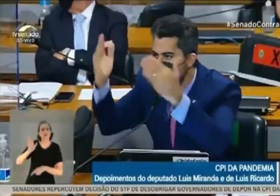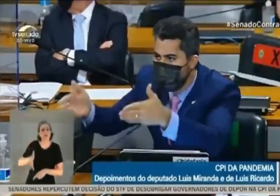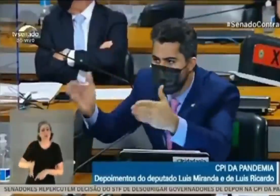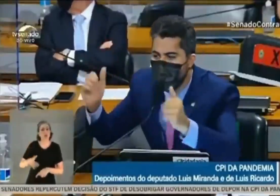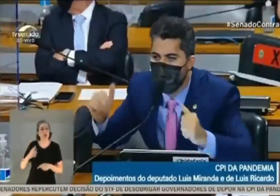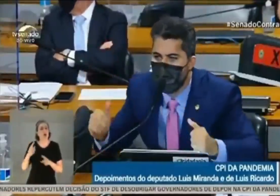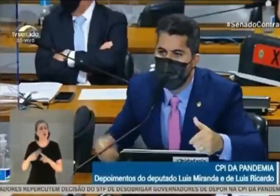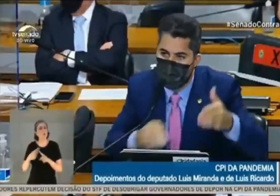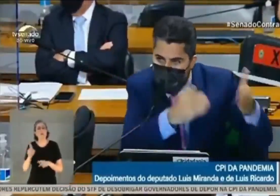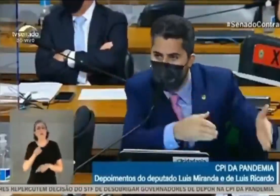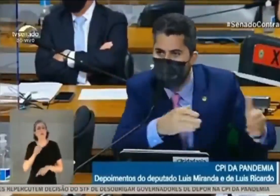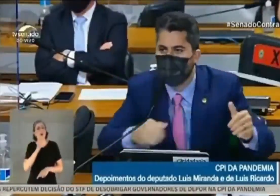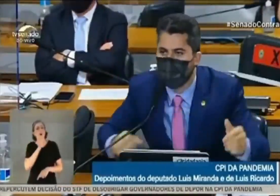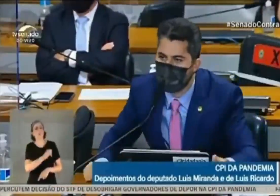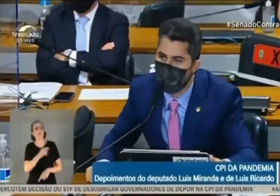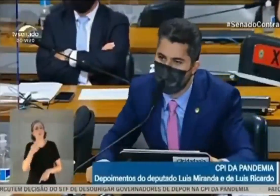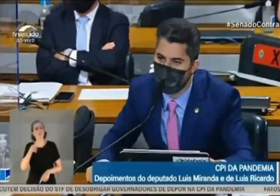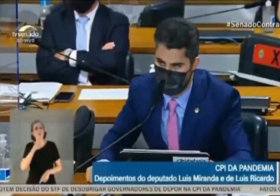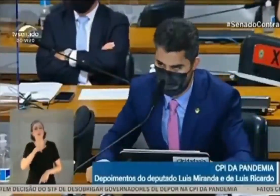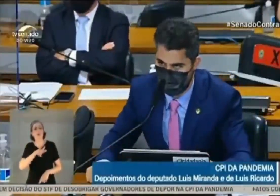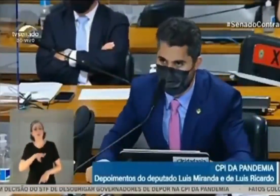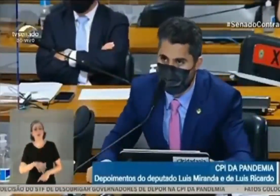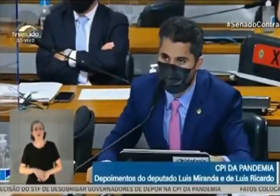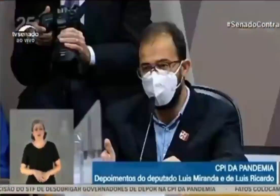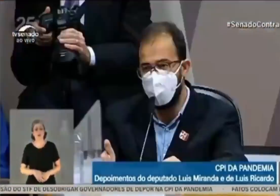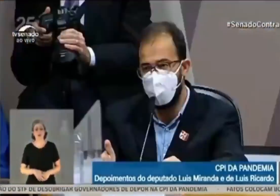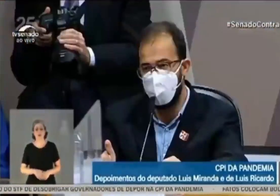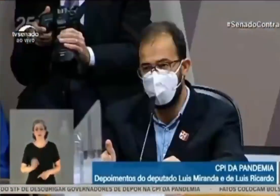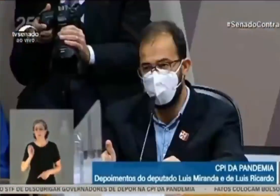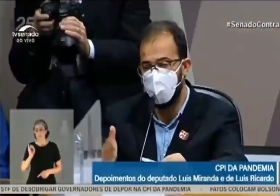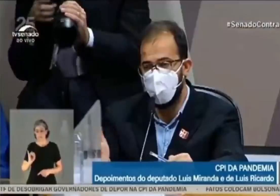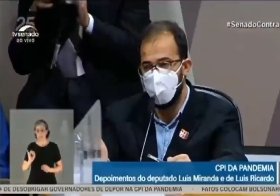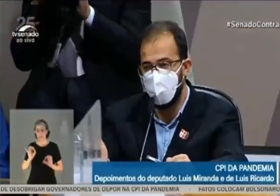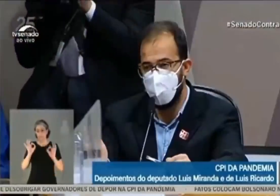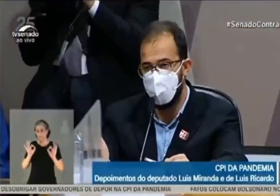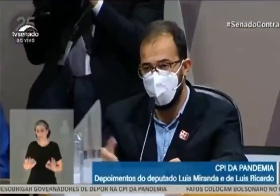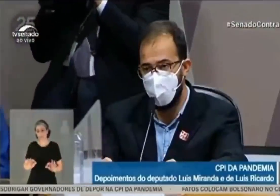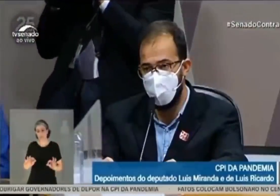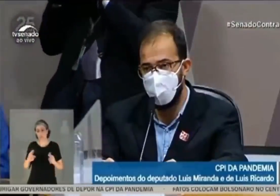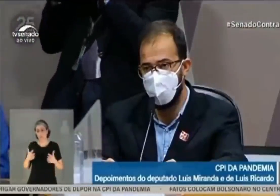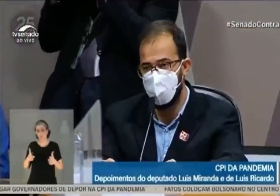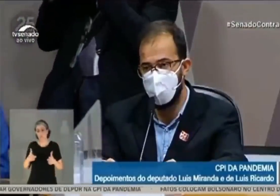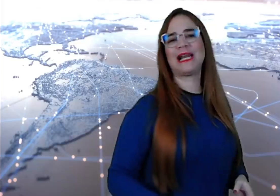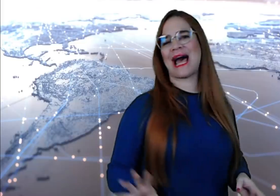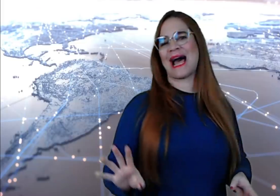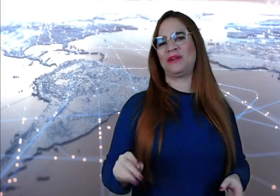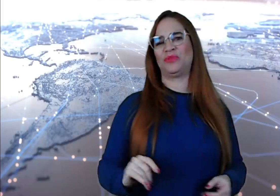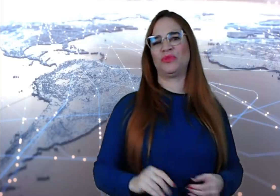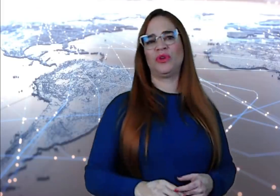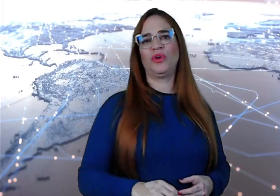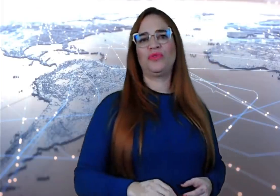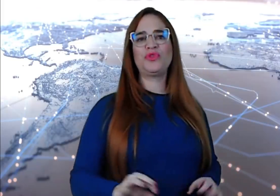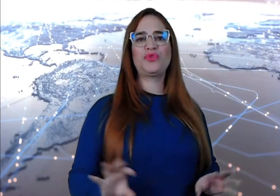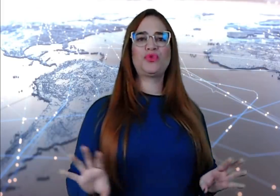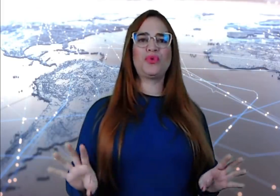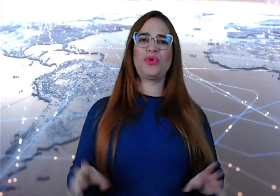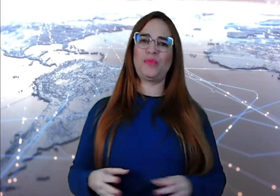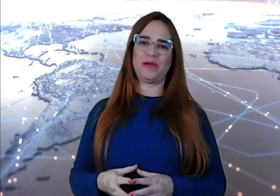não comunicou seu irmão para reportar ao presidente da República? Se tá de maneira correta, não tenho o que falar. Claro. Foi super